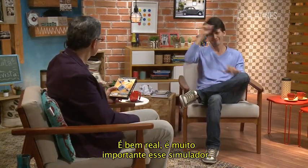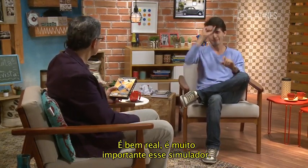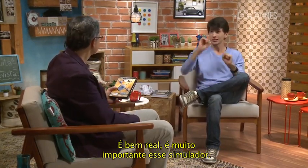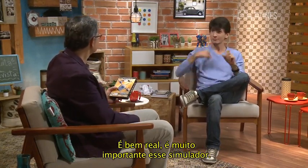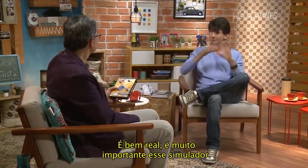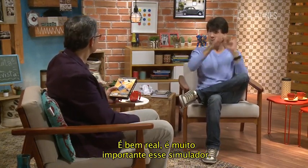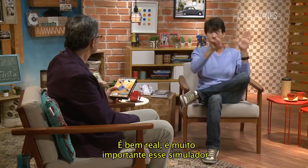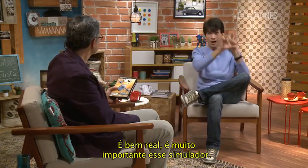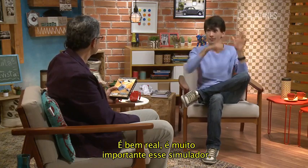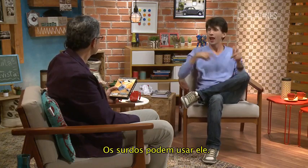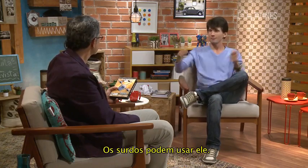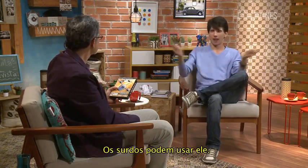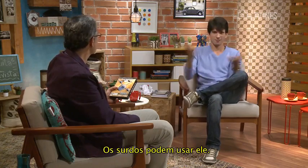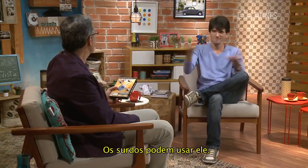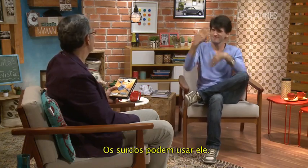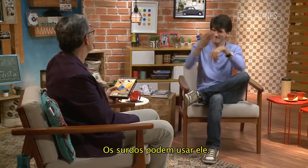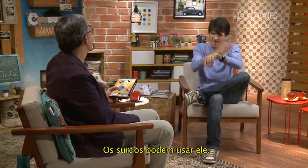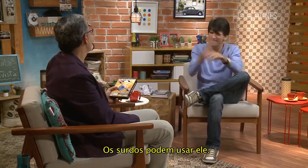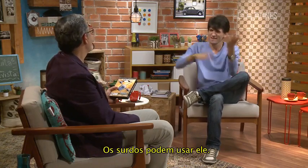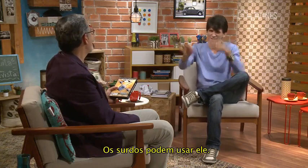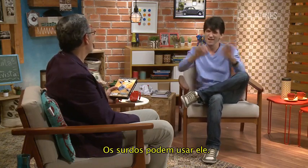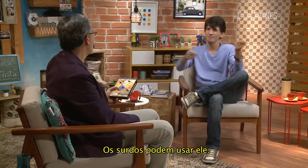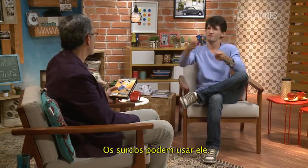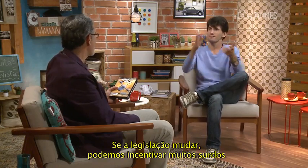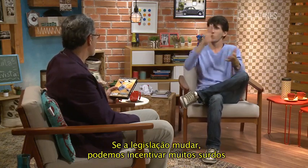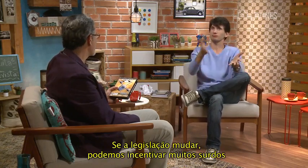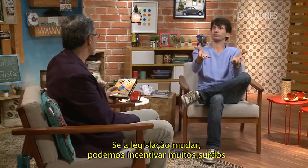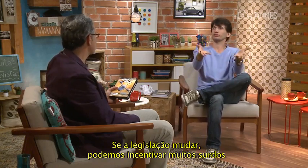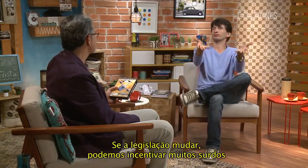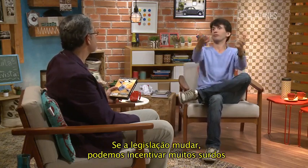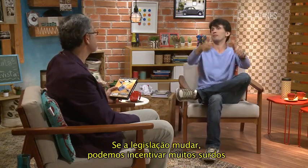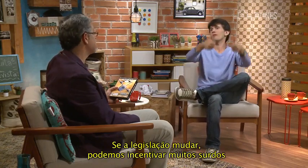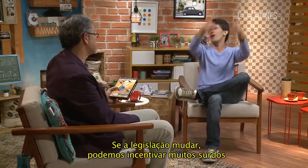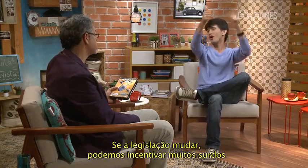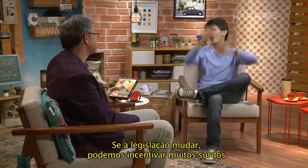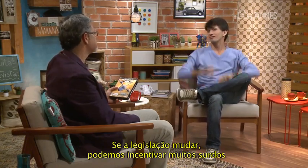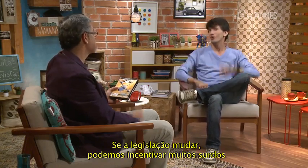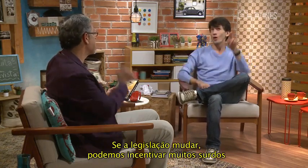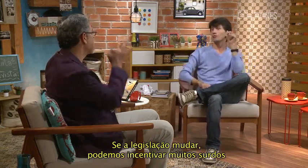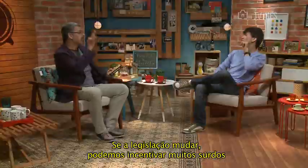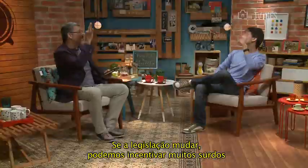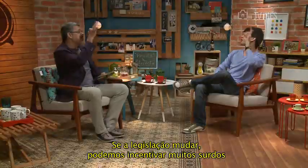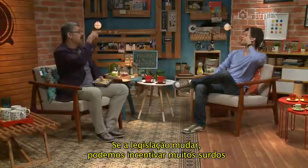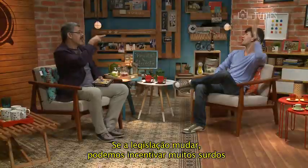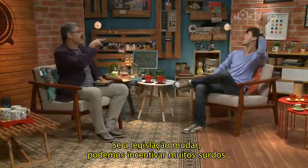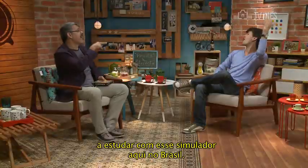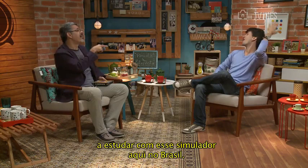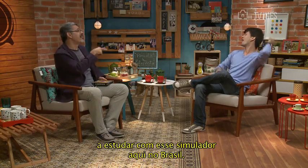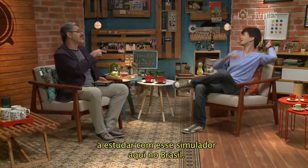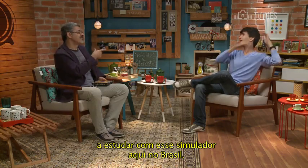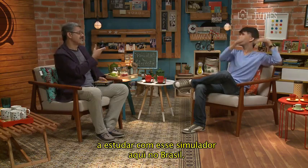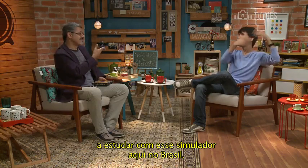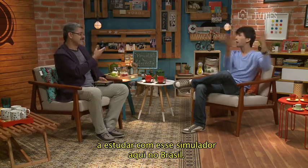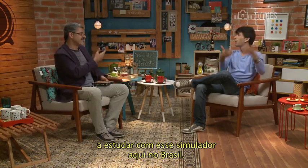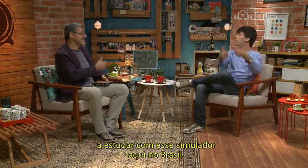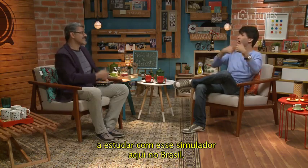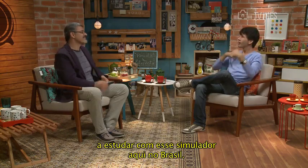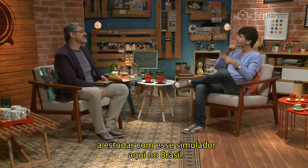importante esse simulador os surdos podem usar ele se a legislação mudar podemos incentivar muito surdos a estudar com esse simulador